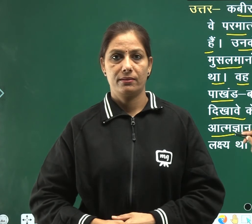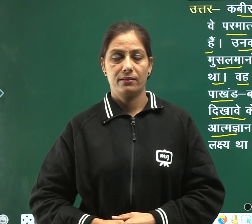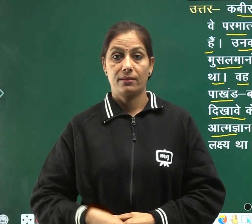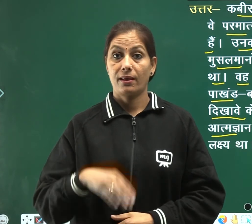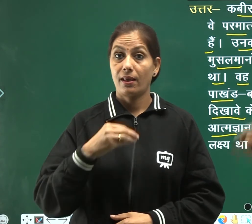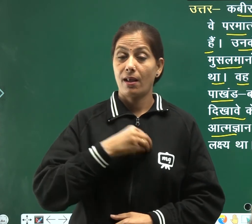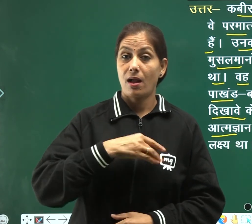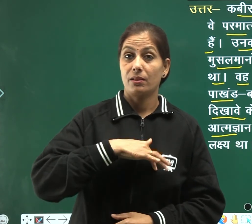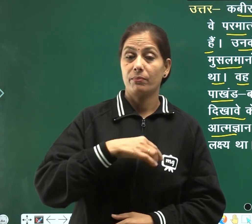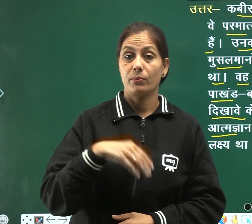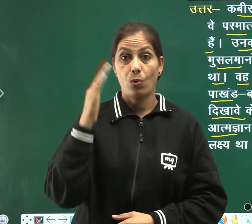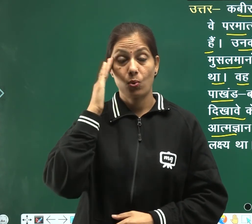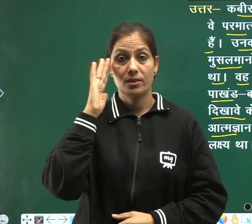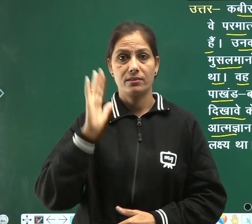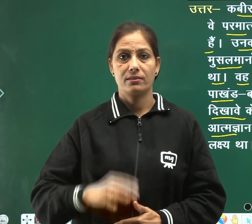आत्मज्ञान